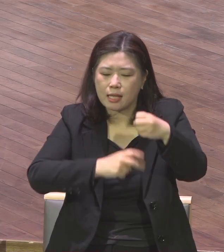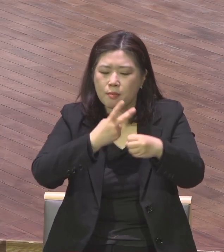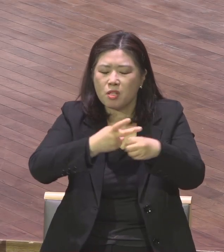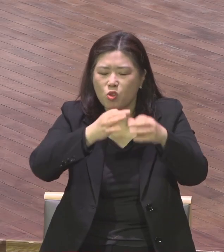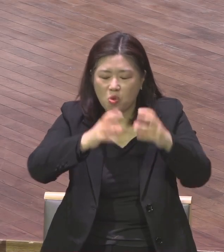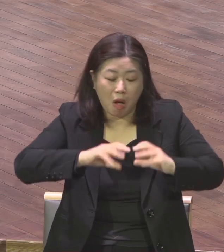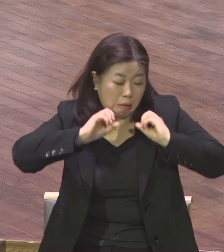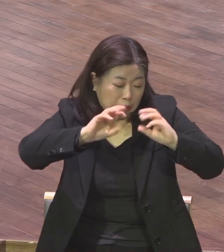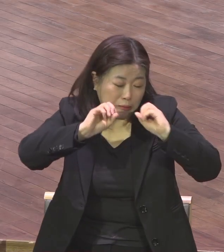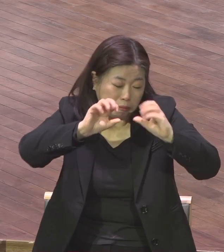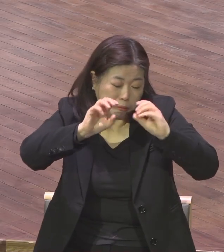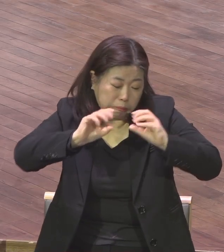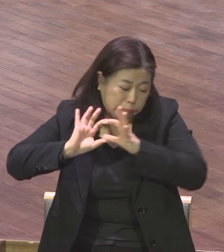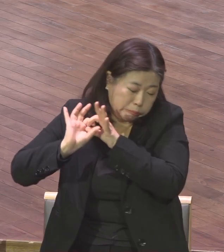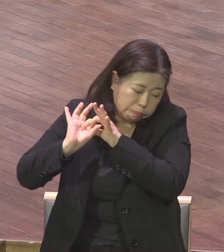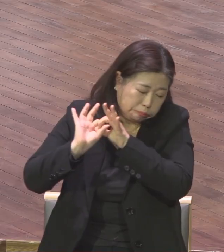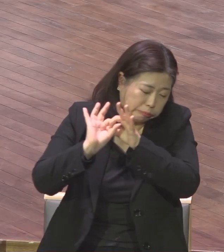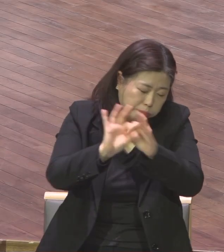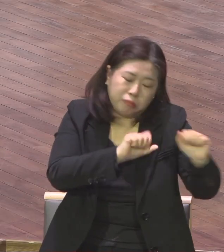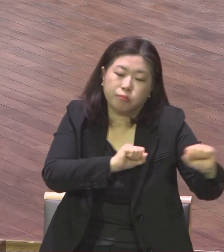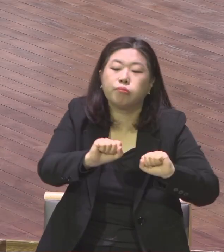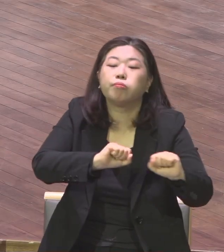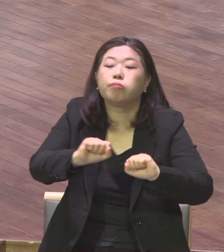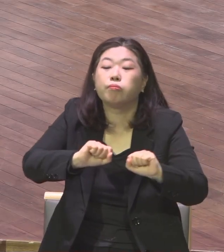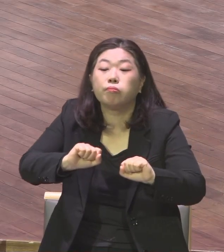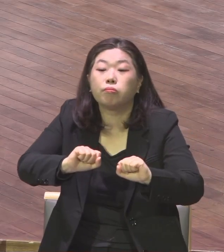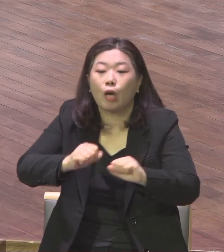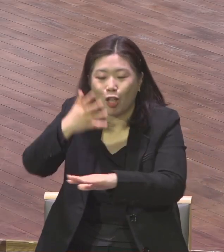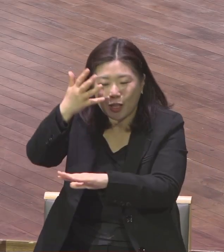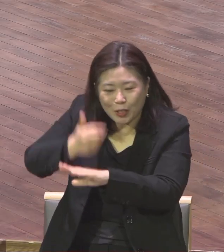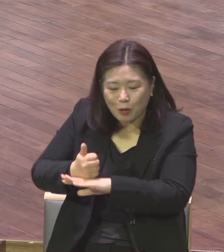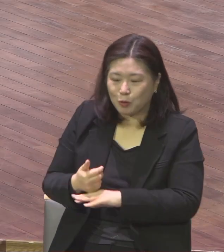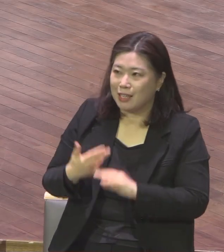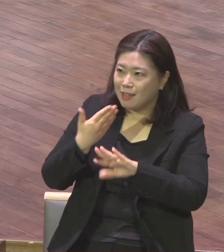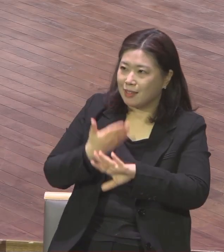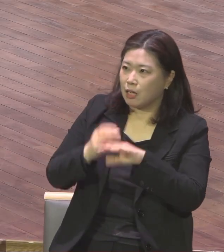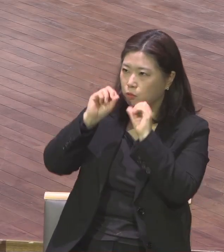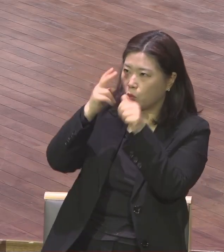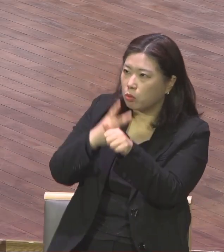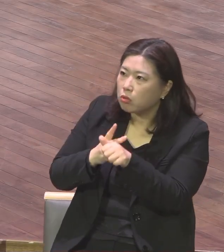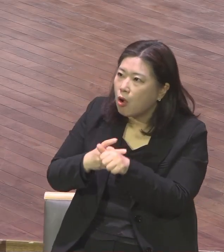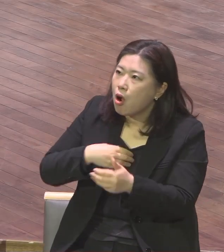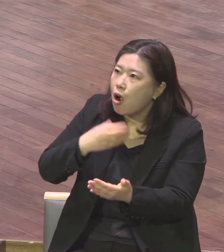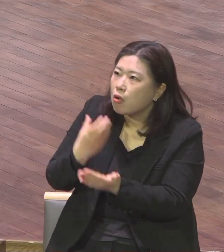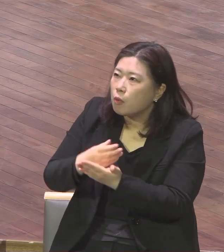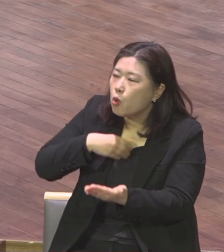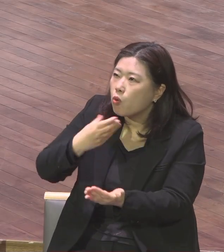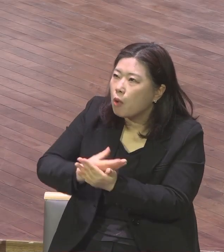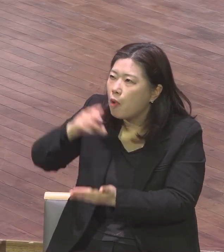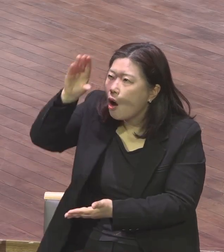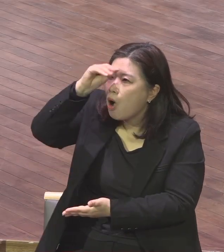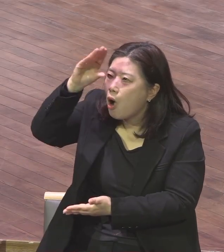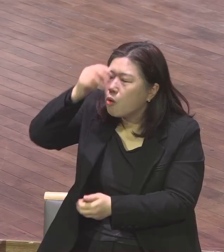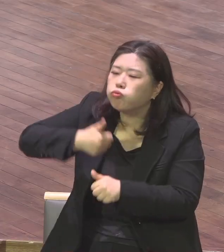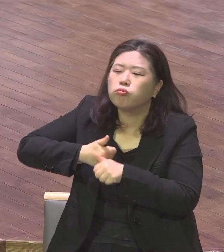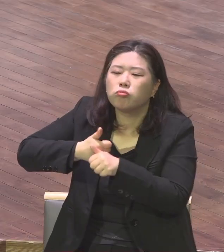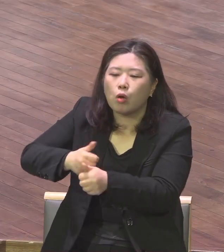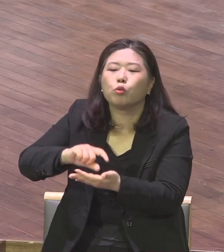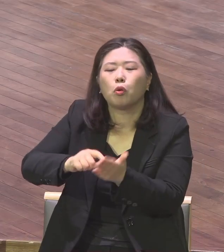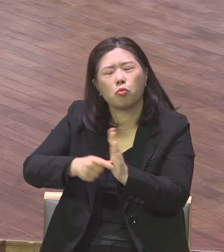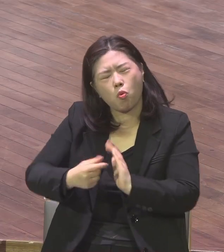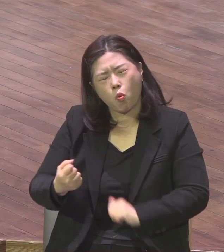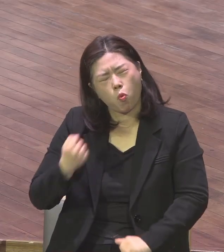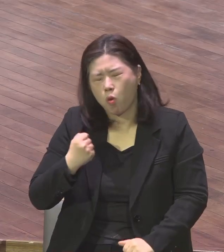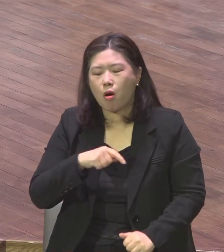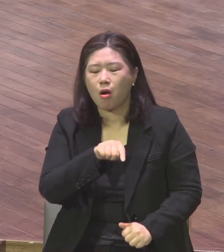수많은 선교사람들에게 영감을 줬고 서구 교회의 선교 중요성을 재인식시키는 큰 역할을